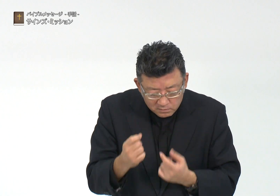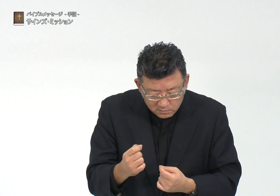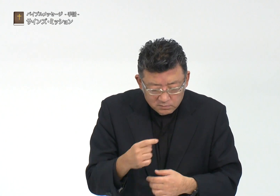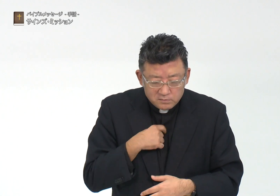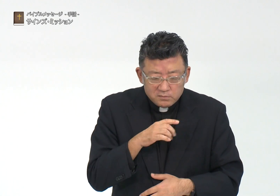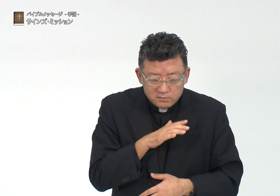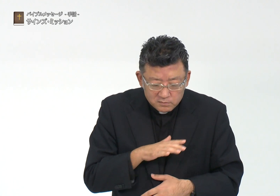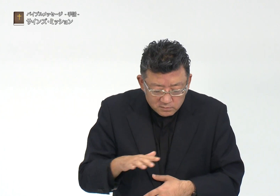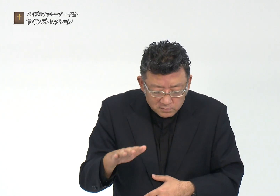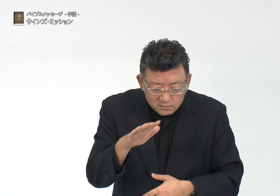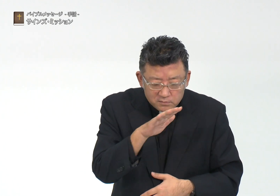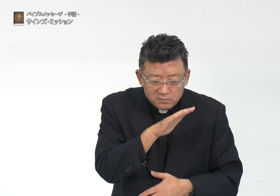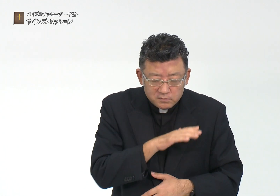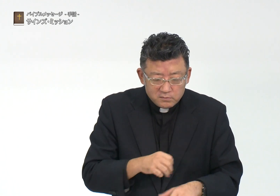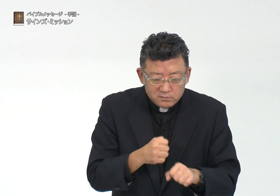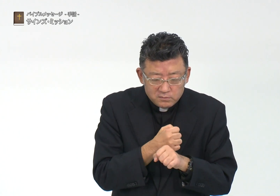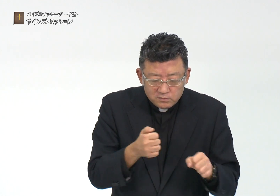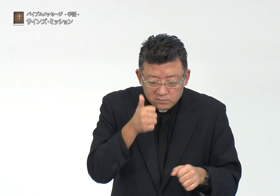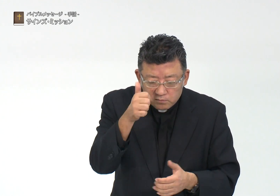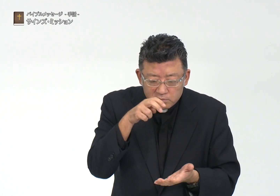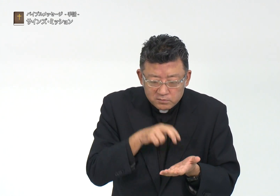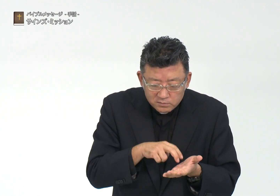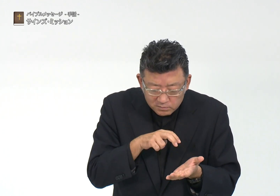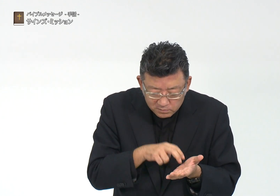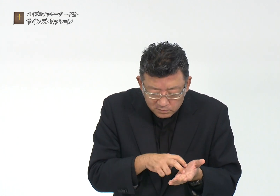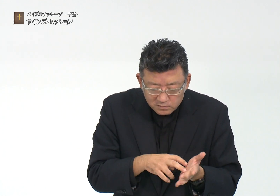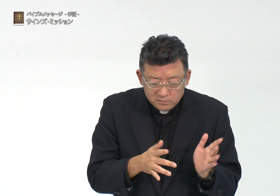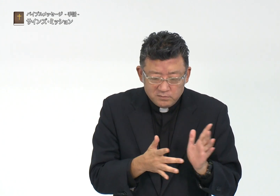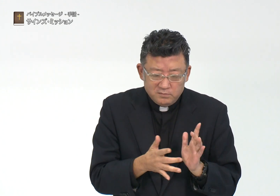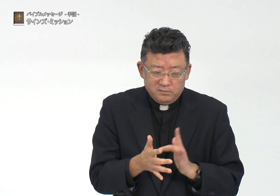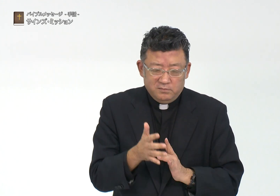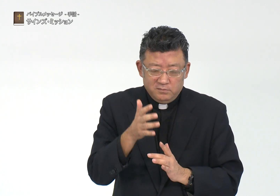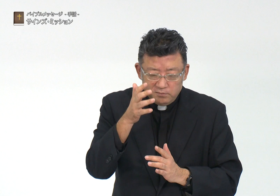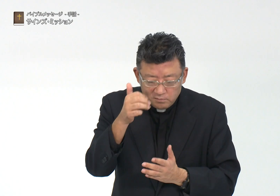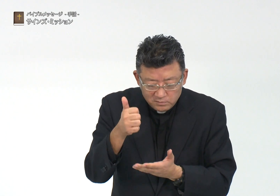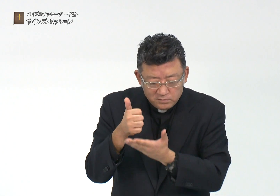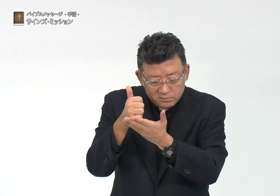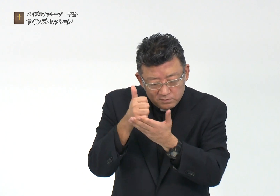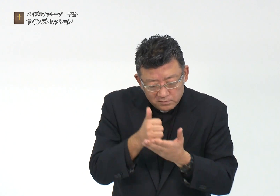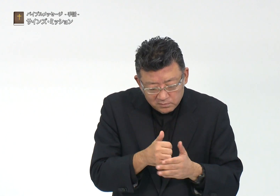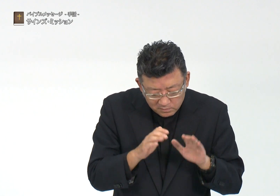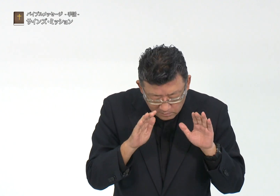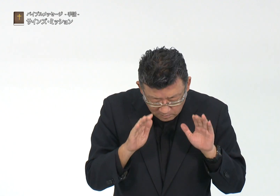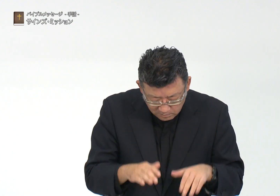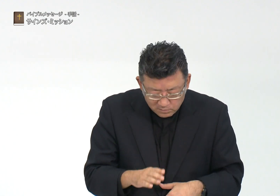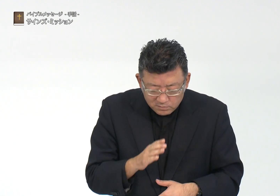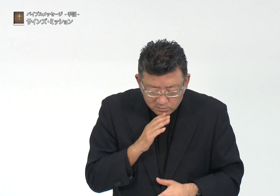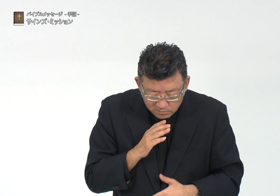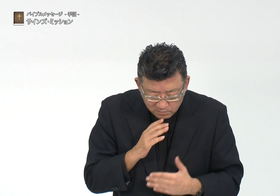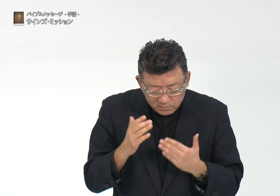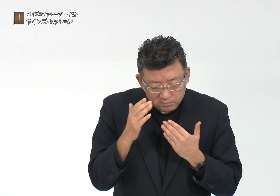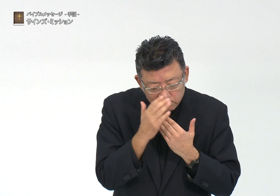名付け私たちの救い主としてイエスを送ってくださった